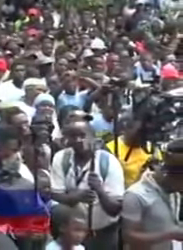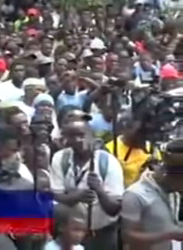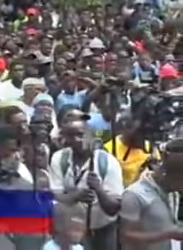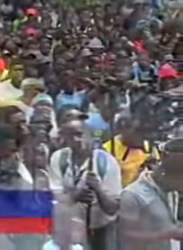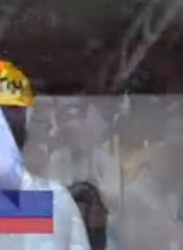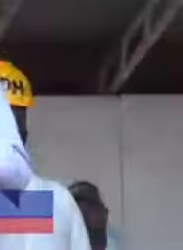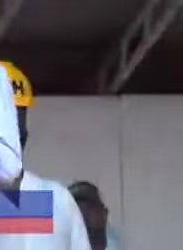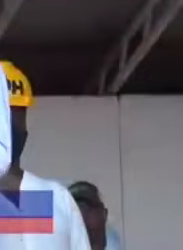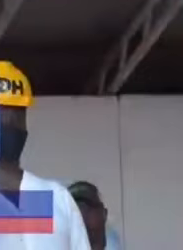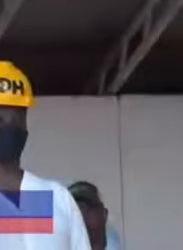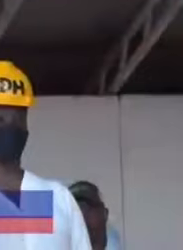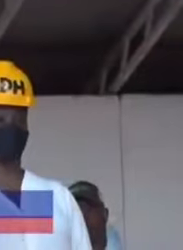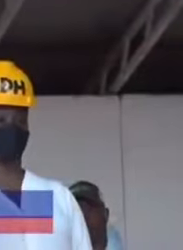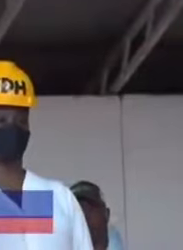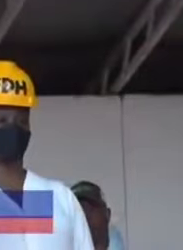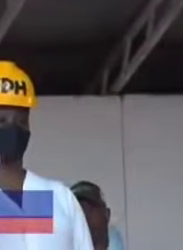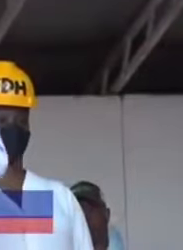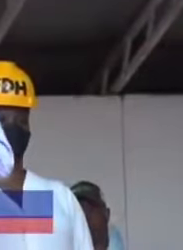délai, ministre. Bon,